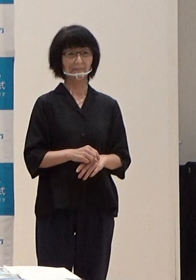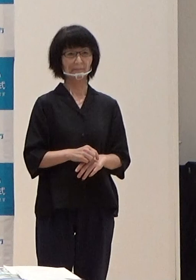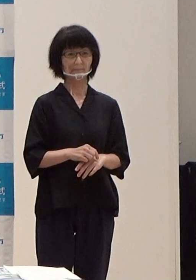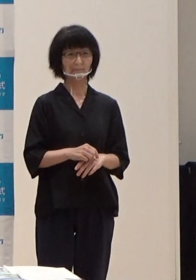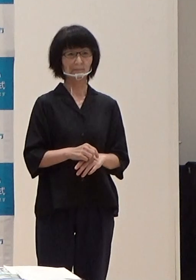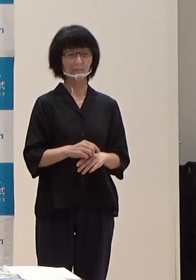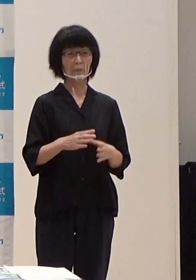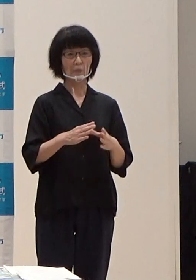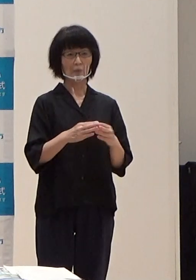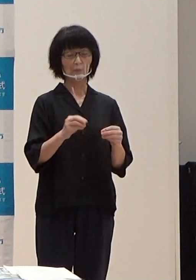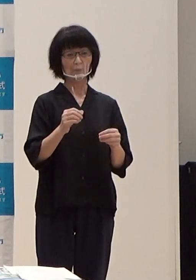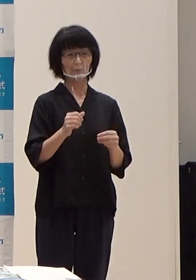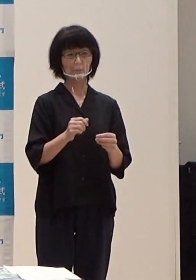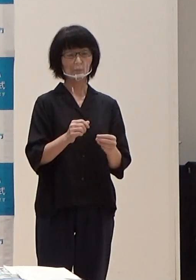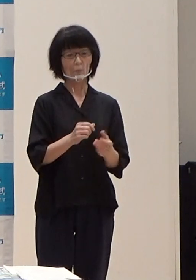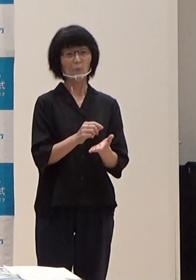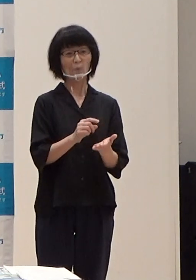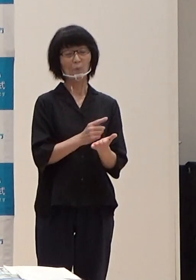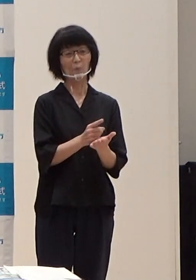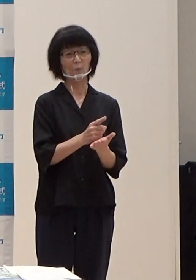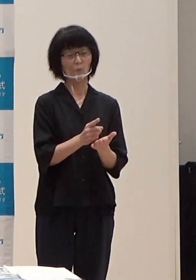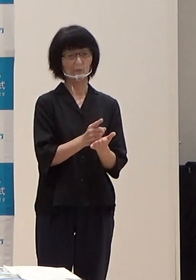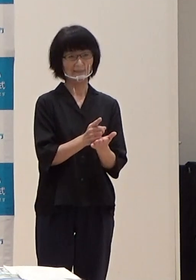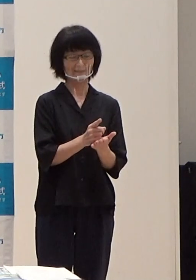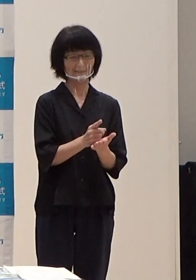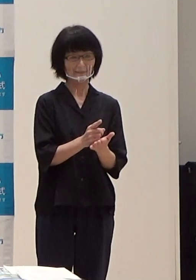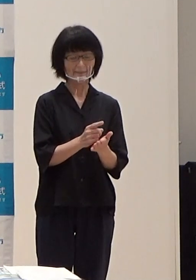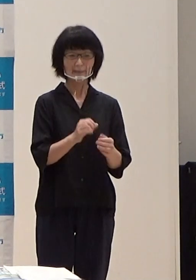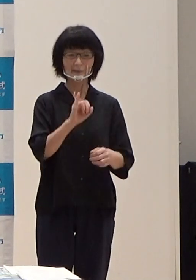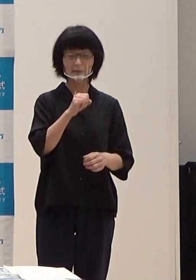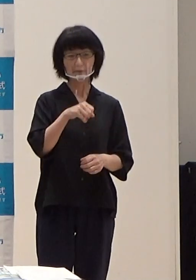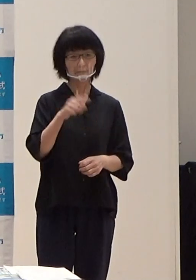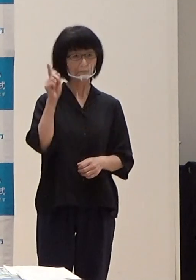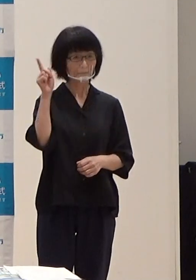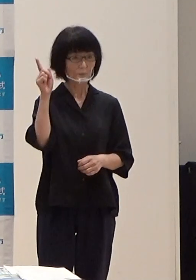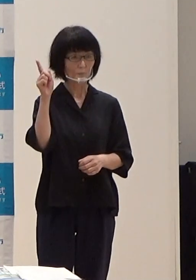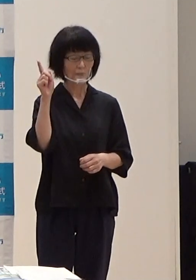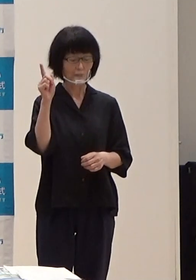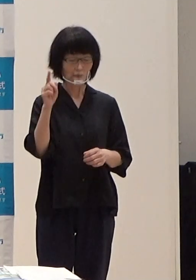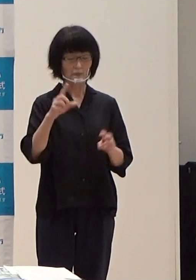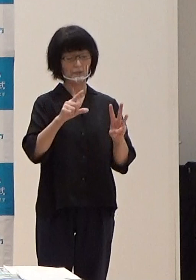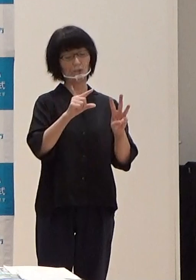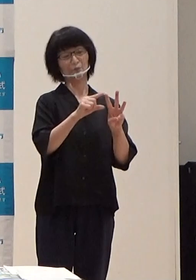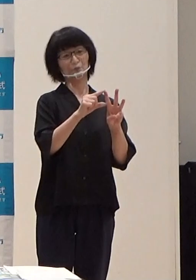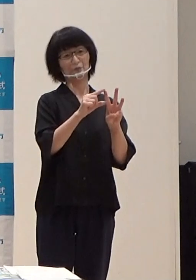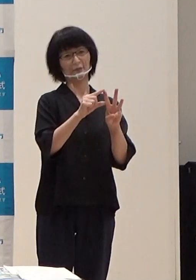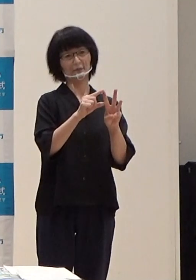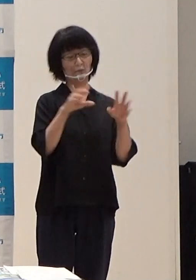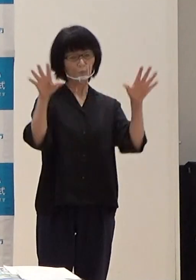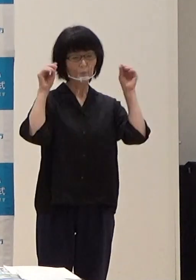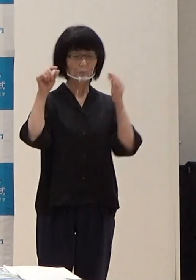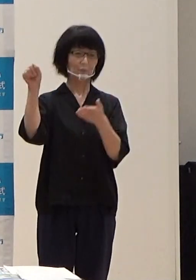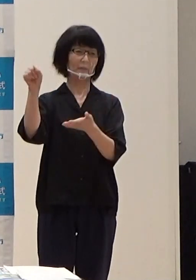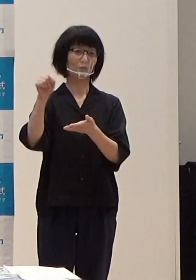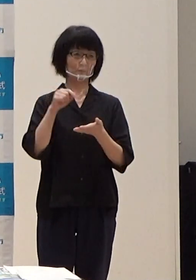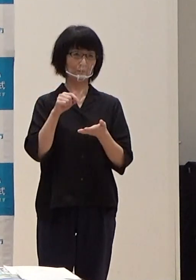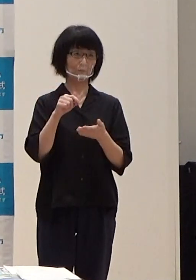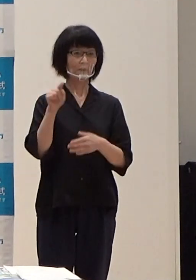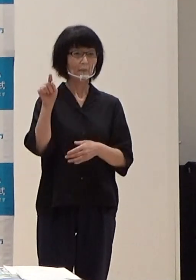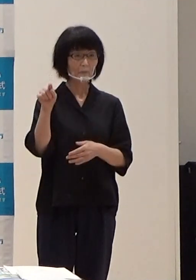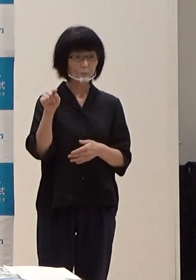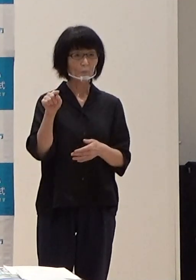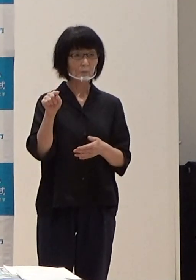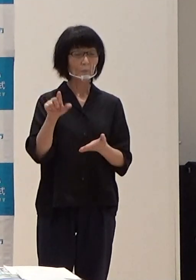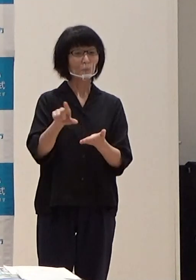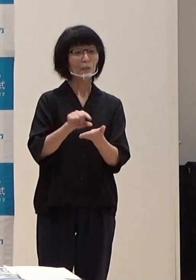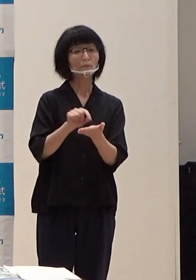地理院さんはすでに3次元地図ということで、情報を提供いただいておりますので、そうしたものをベースに